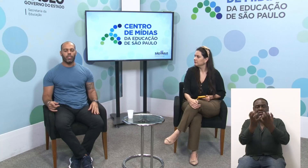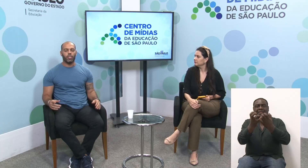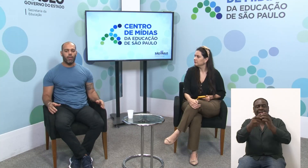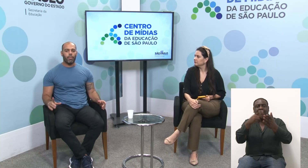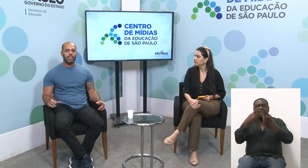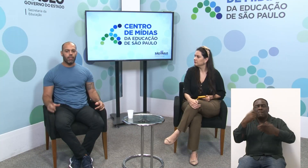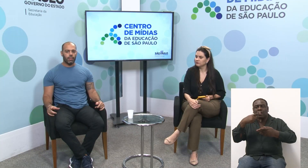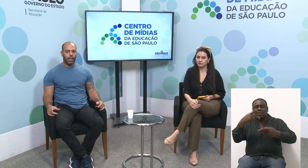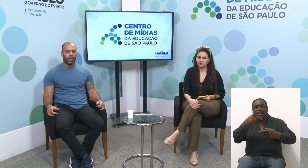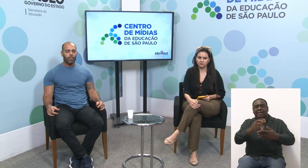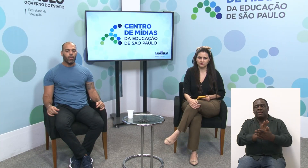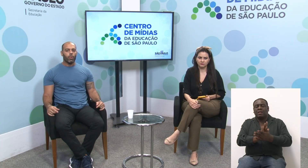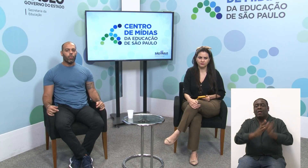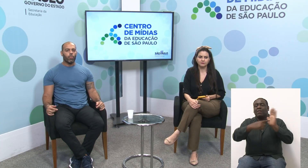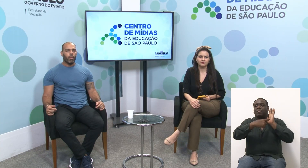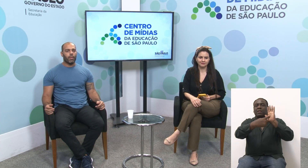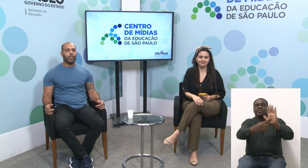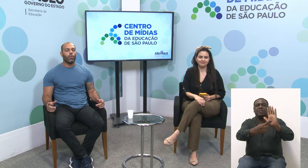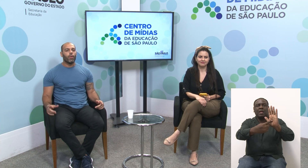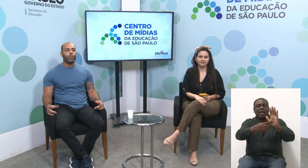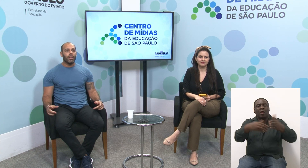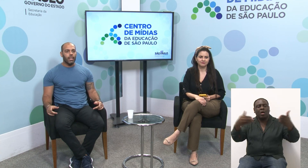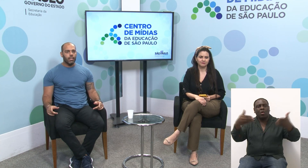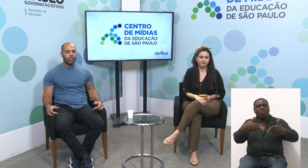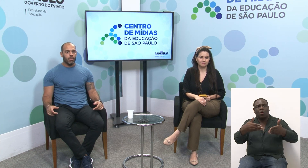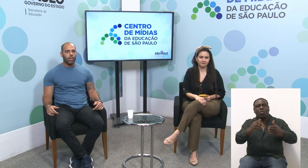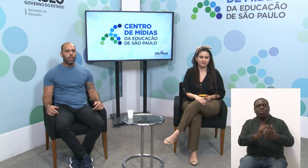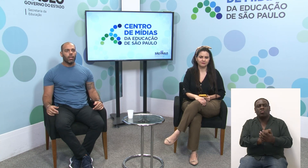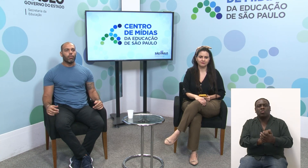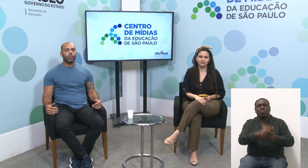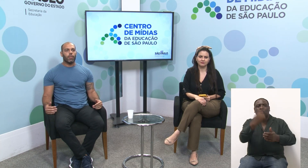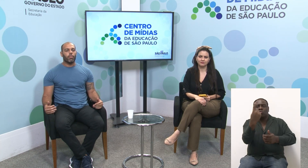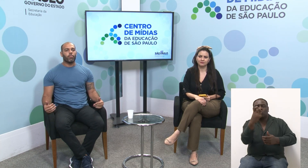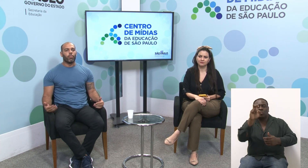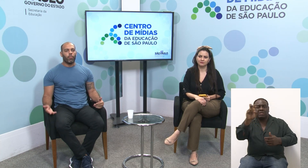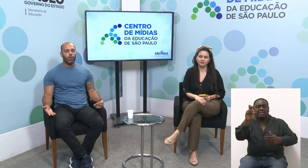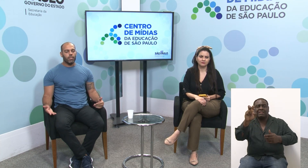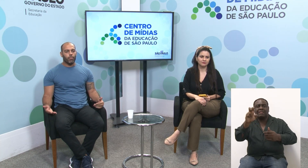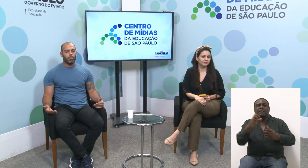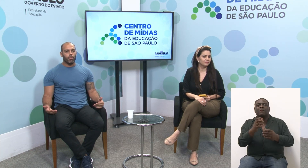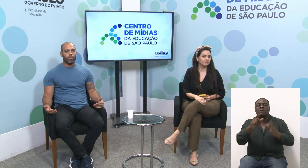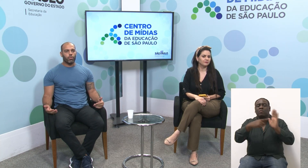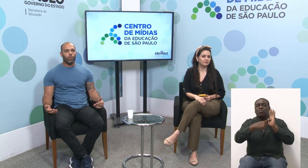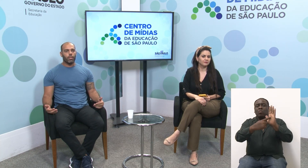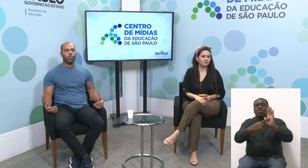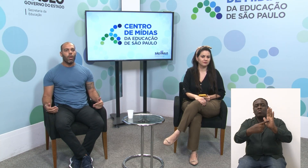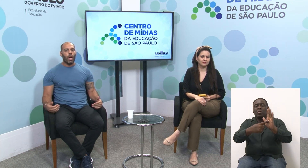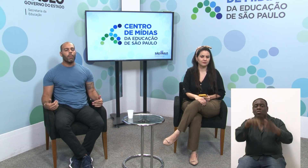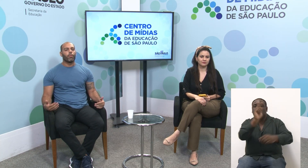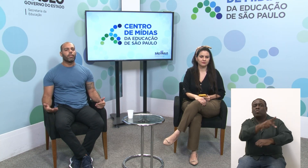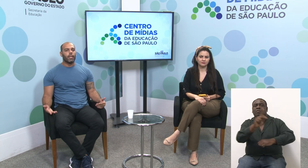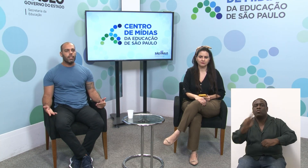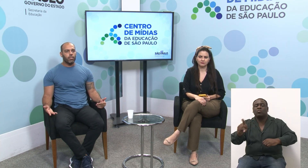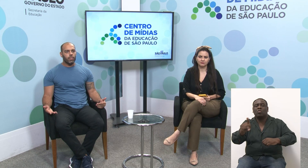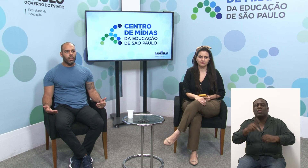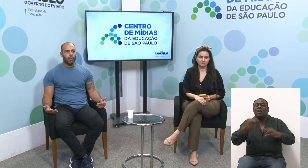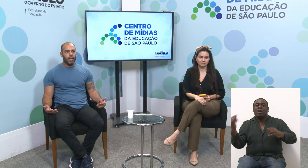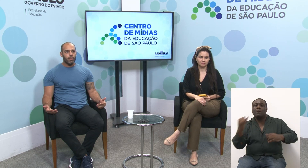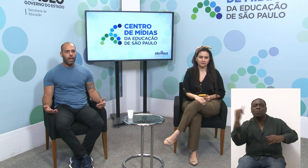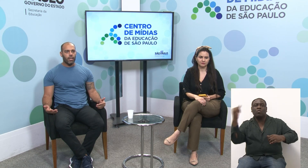A gente vai apresentar o PPT número 15, que você mostra para os professores a importância de se trabalhar a